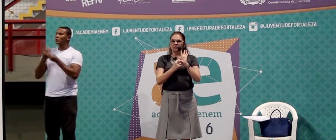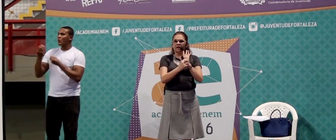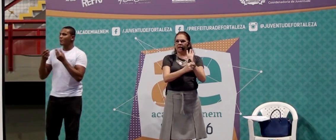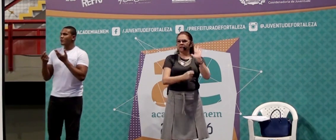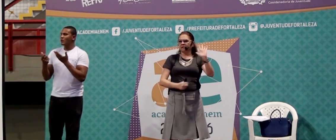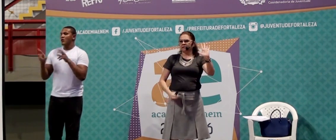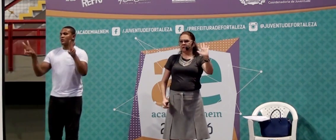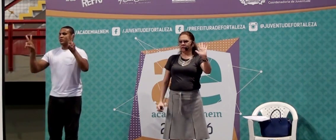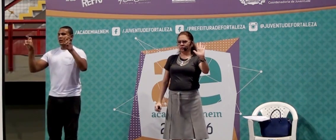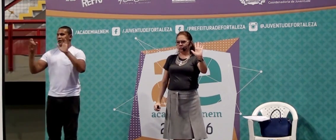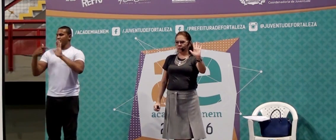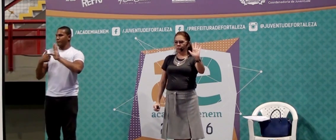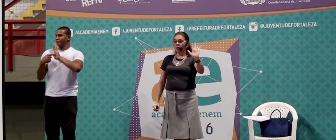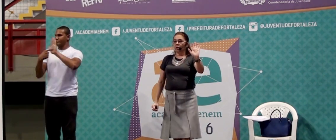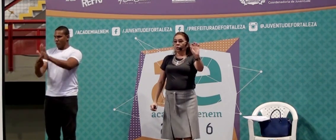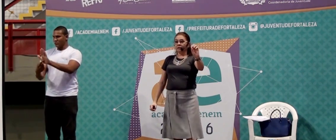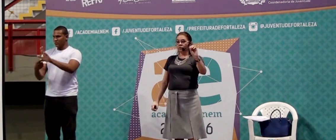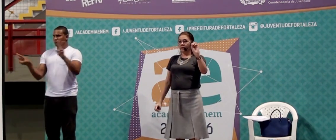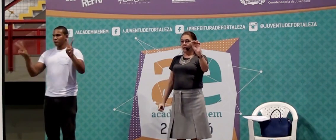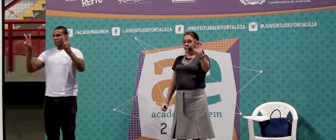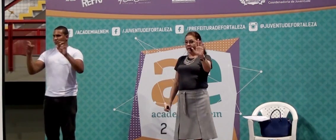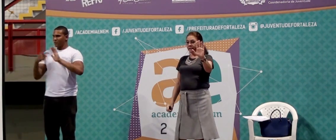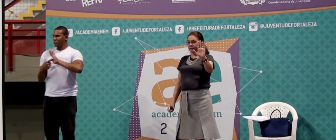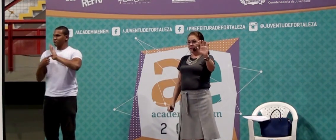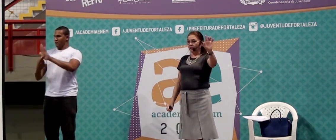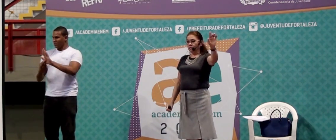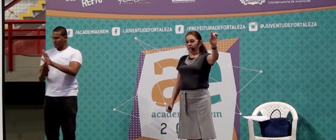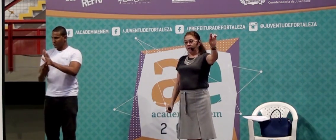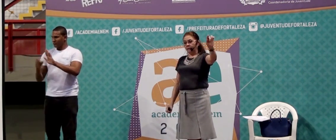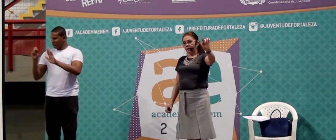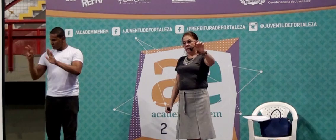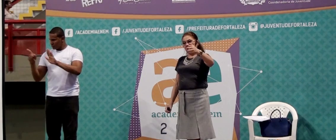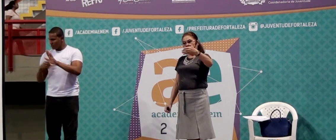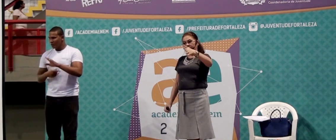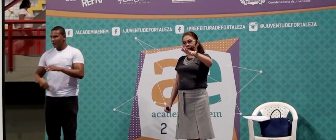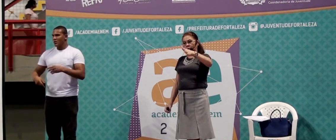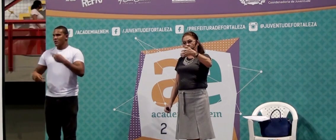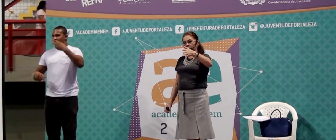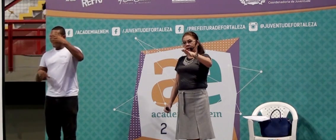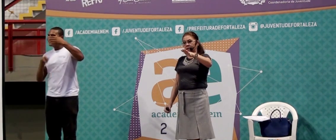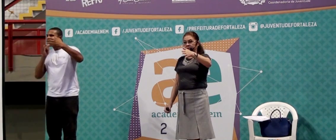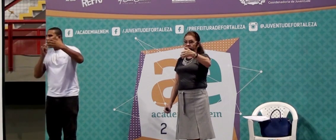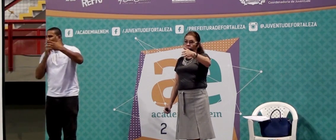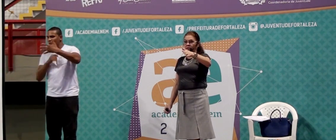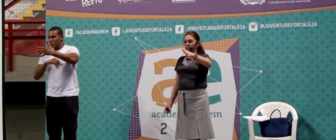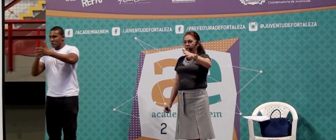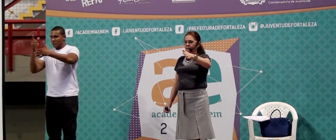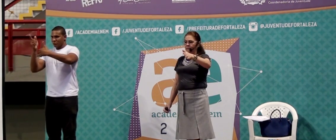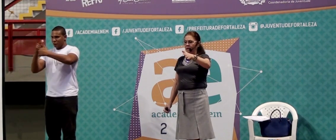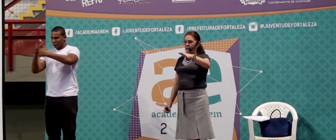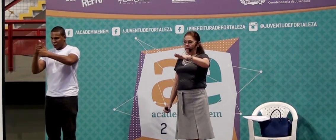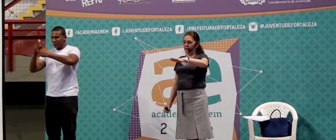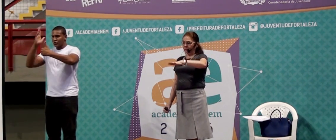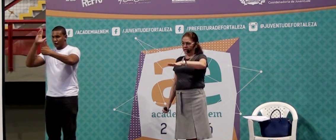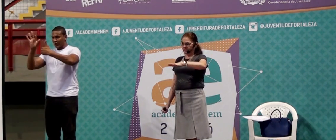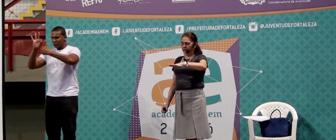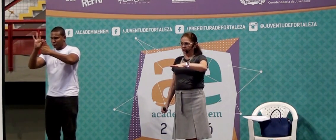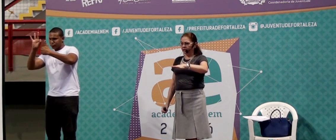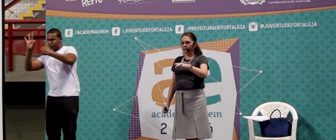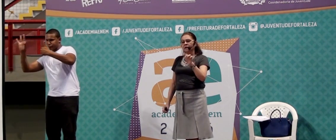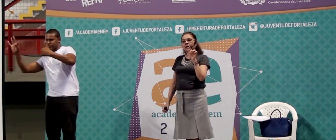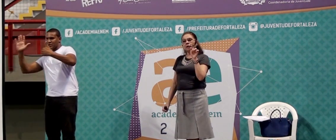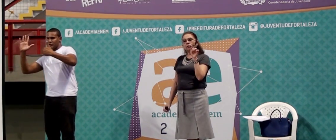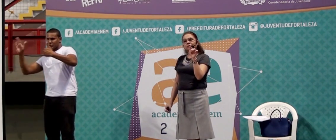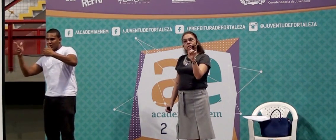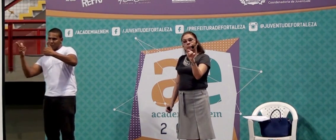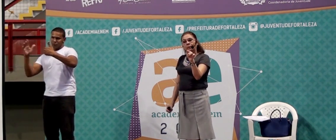eu vou falar desse assunto. Quando eu apresentar o tema, que é em torno da segunda linha e meia para a